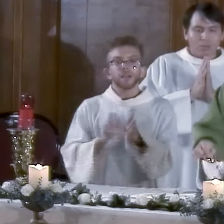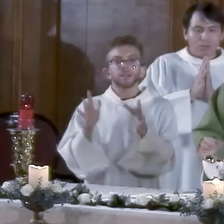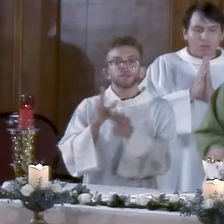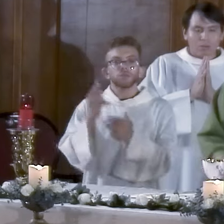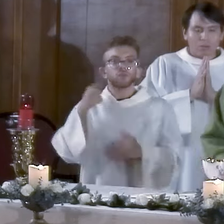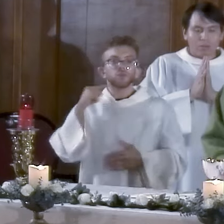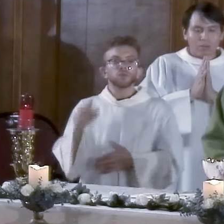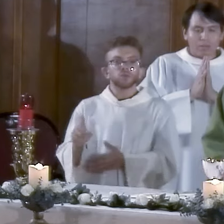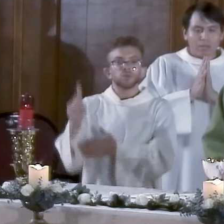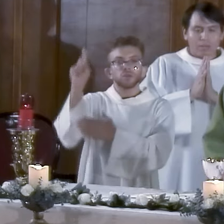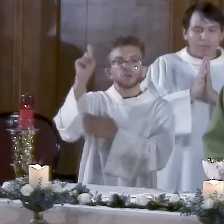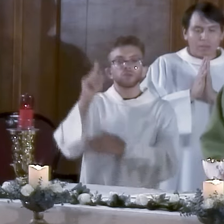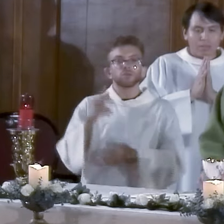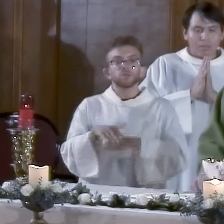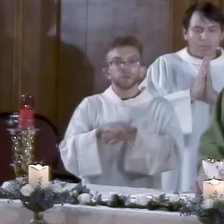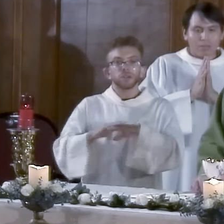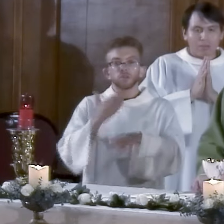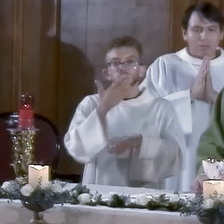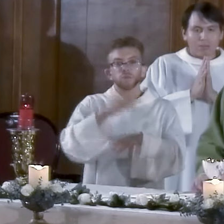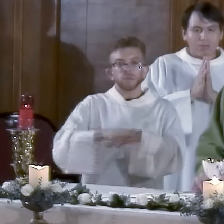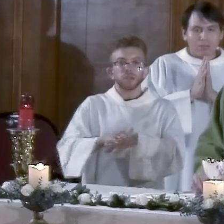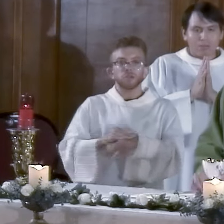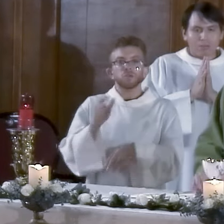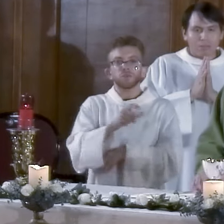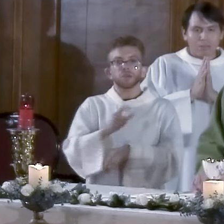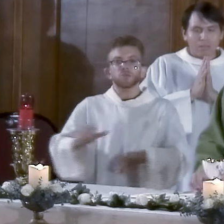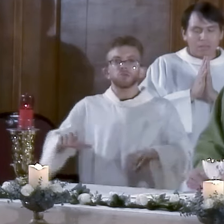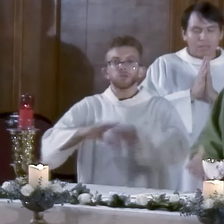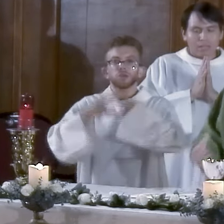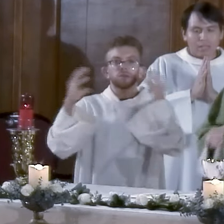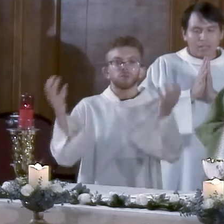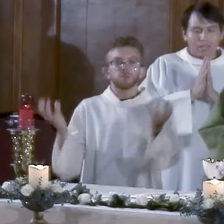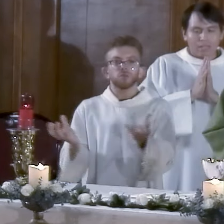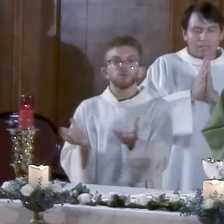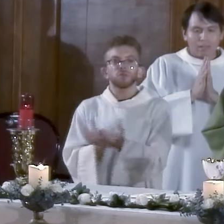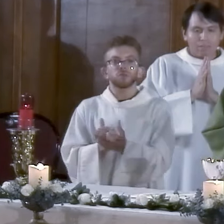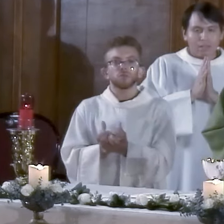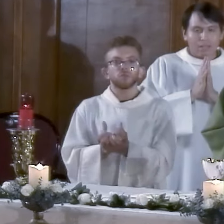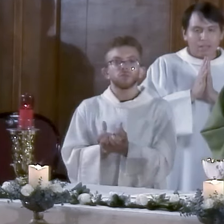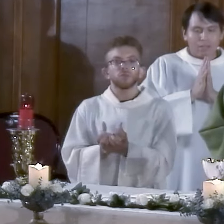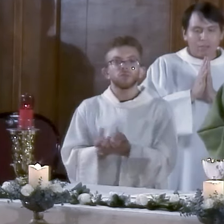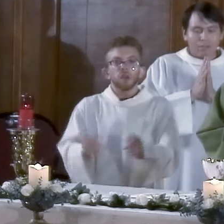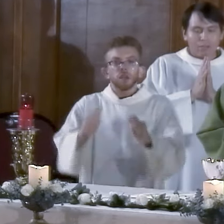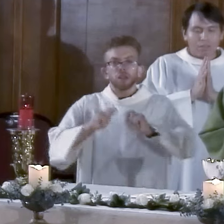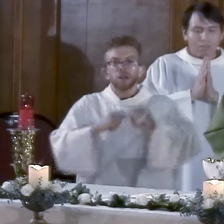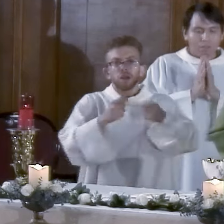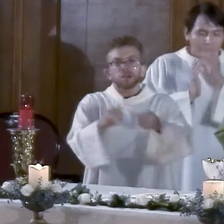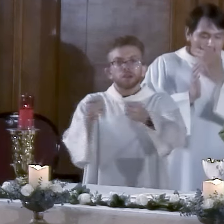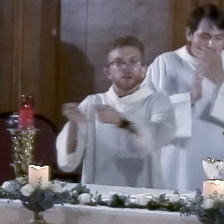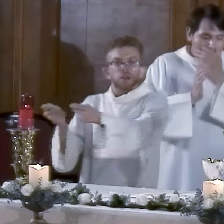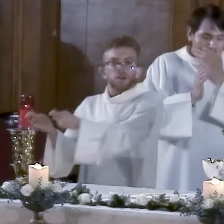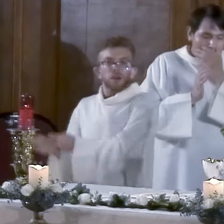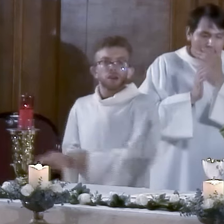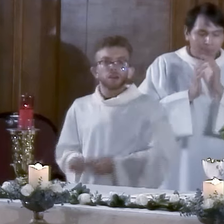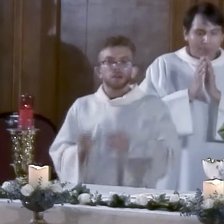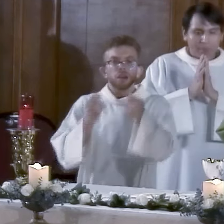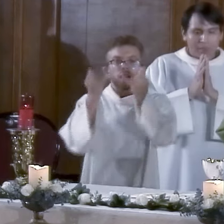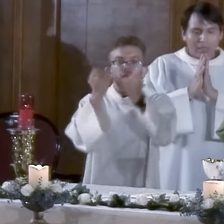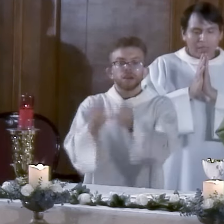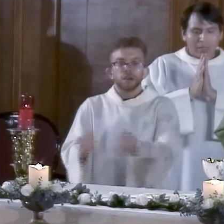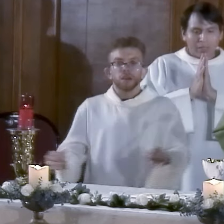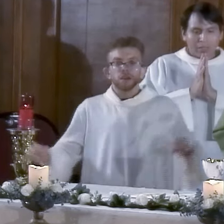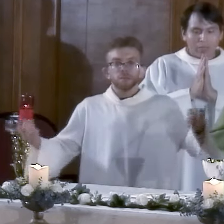nosotros. Cordero de Dios, que quitas el pecado del mundo,